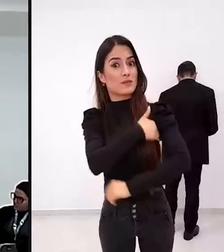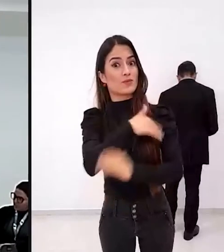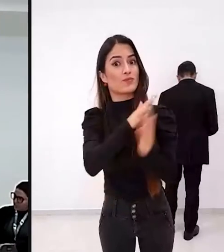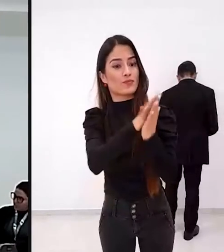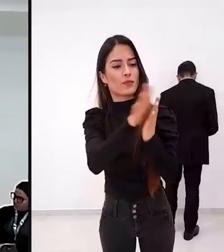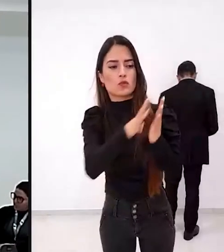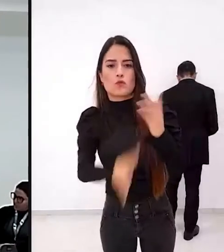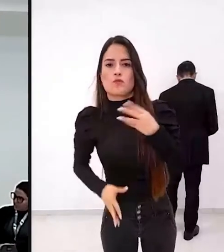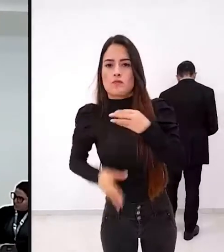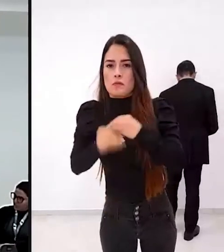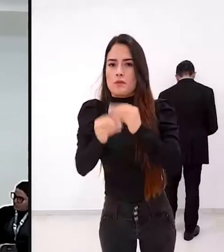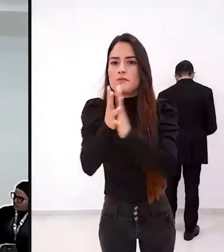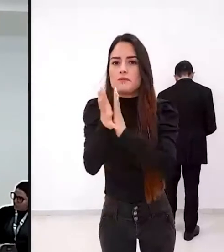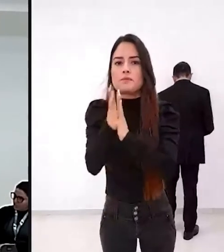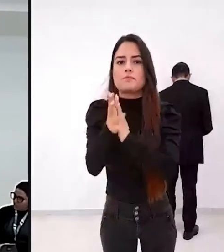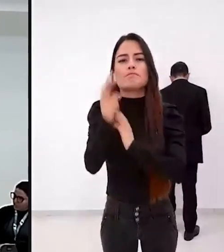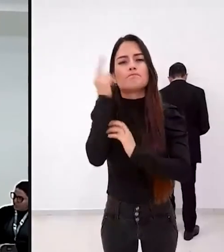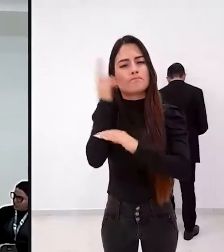por ejemplo